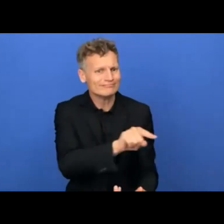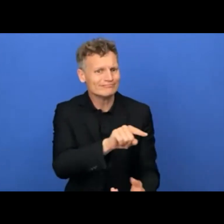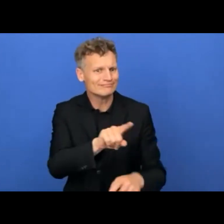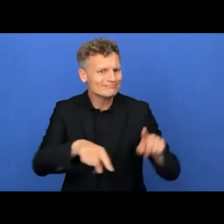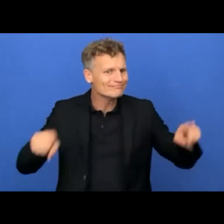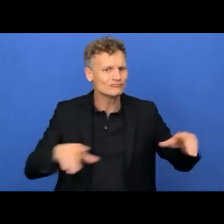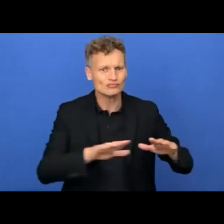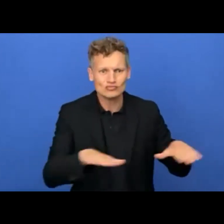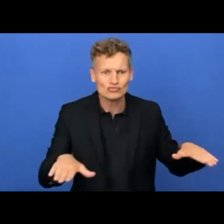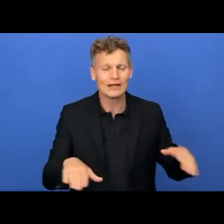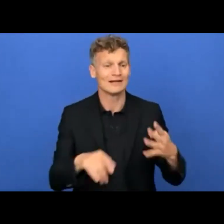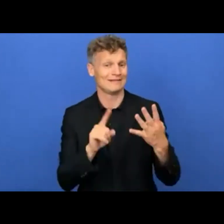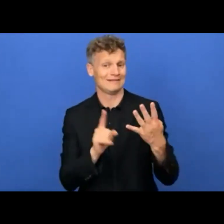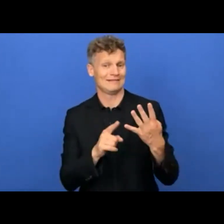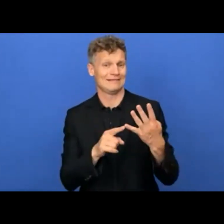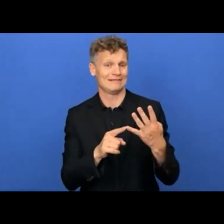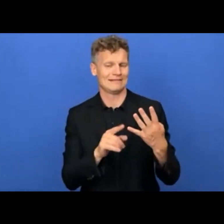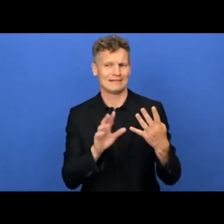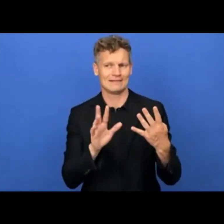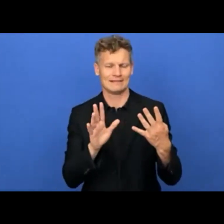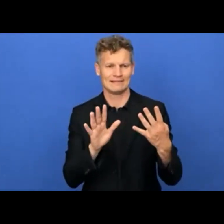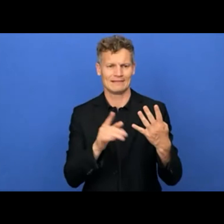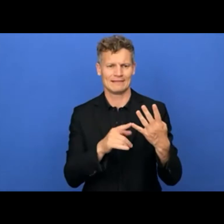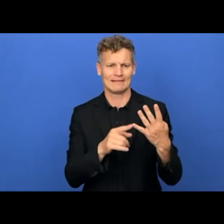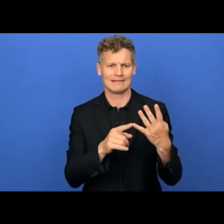leurs conditions d'apprentissage, leurs aptitudes d'apprentissage.